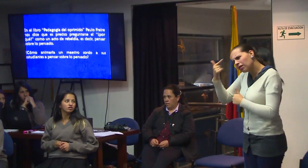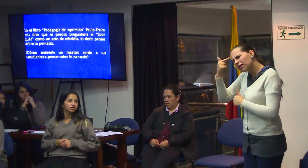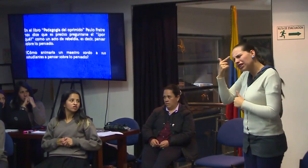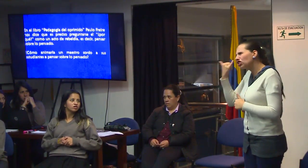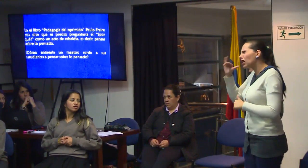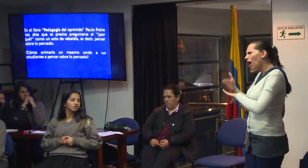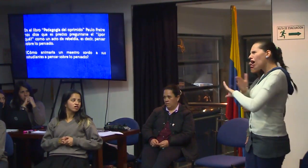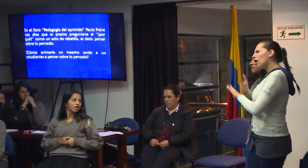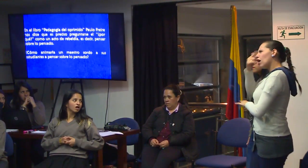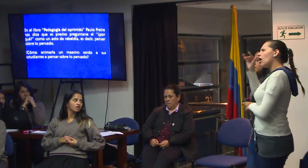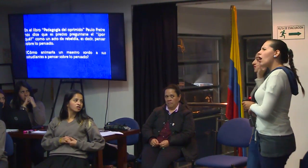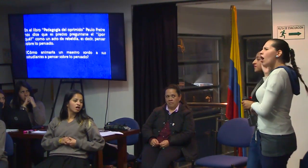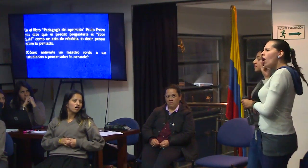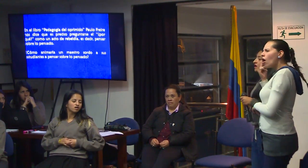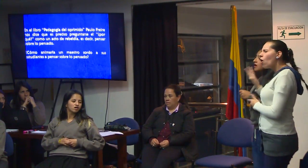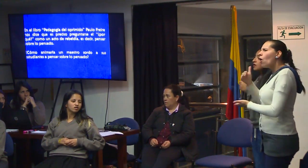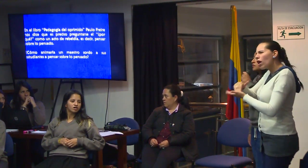pensado?